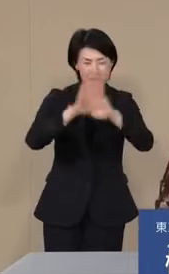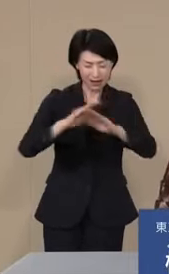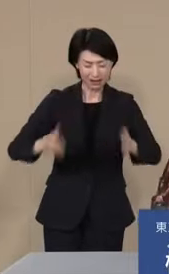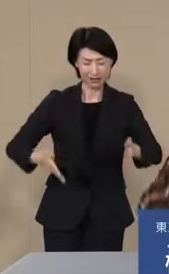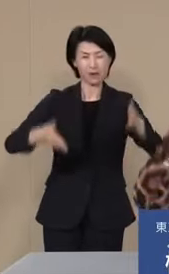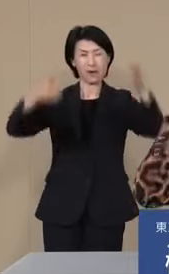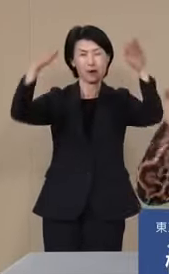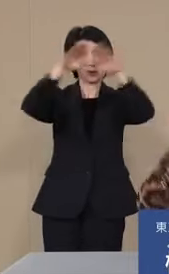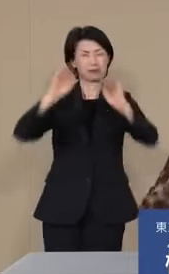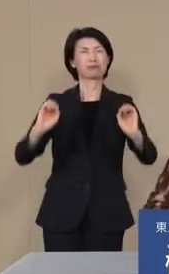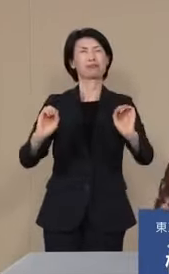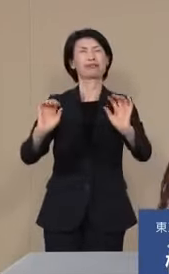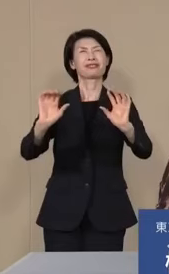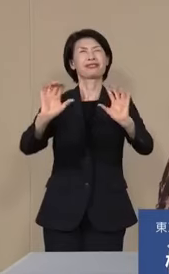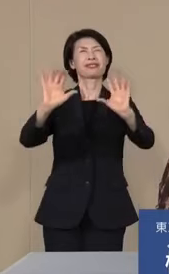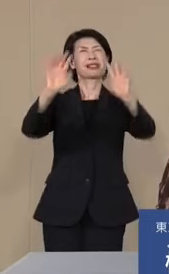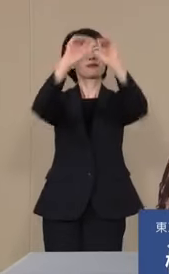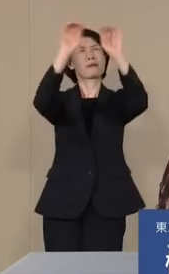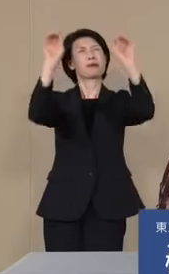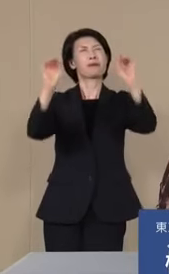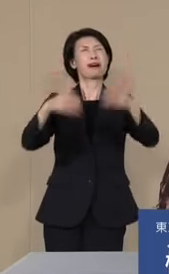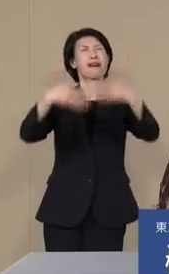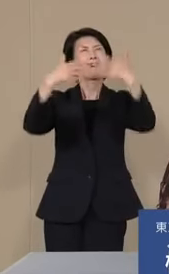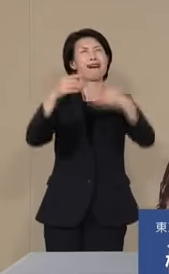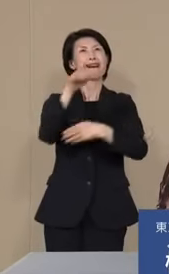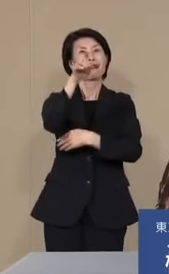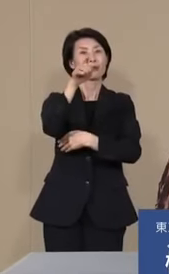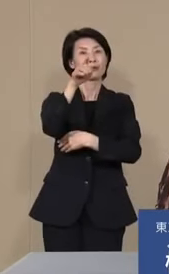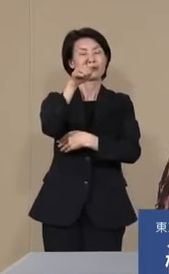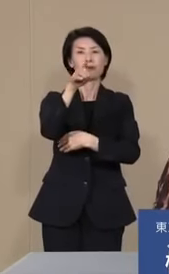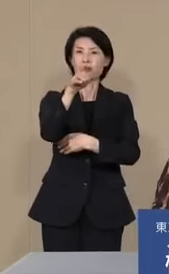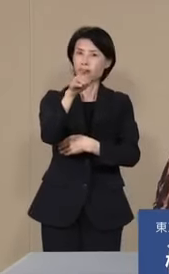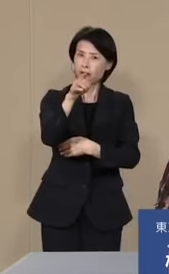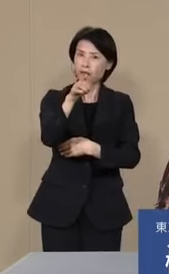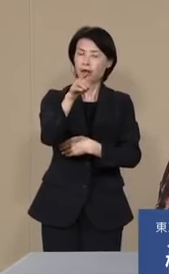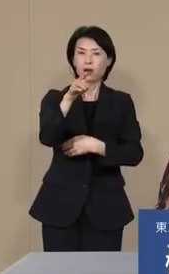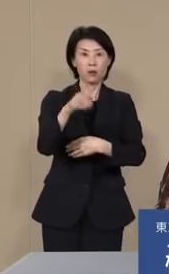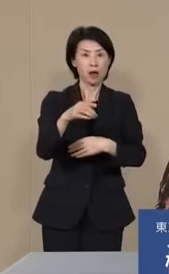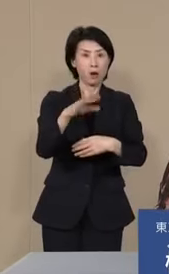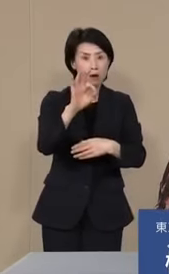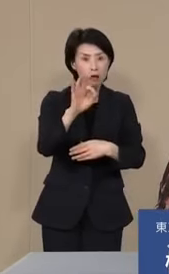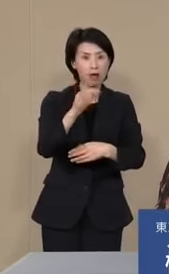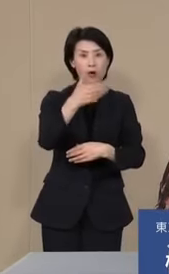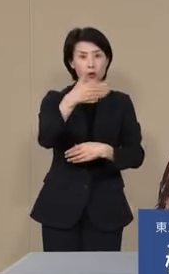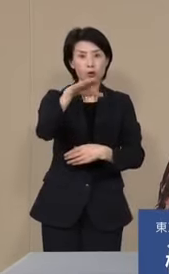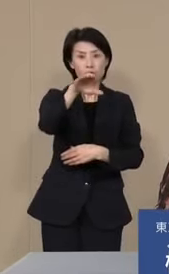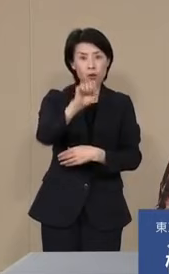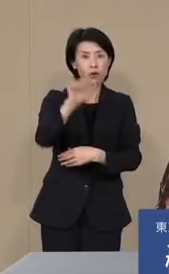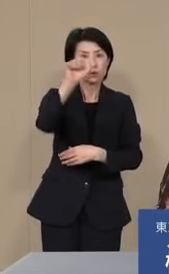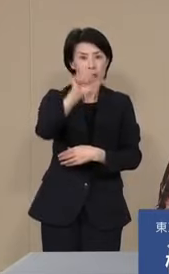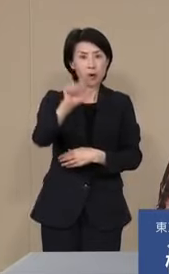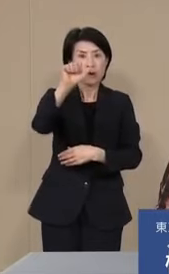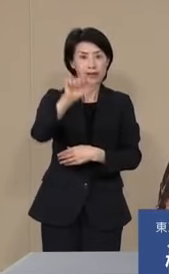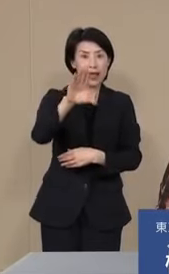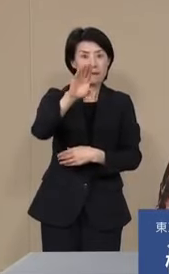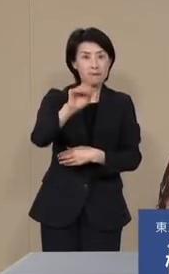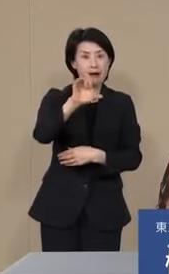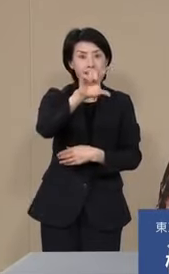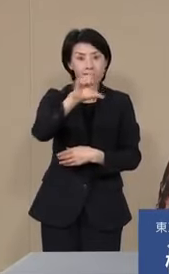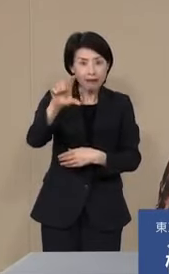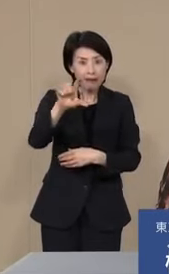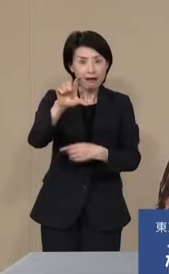土長に光をピーピー当ててカラフルな演出してるんだけどその9億5000万円ってのは富の大事な税金